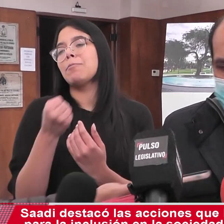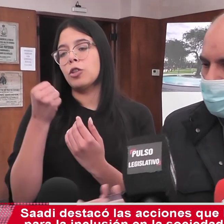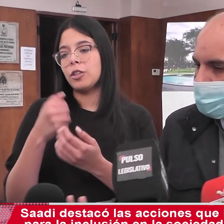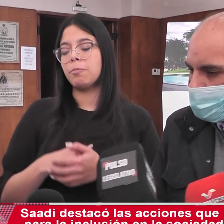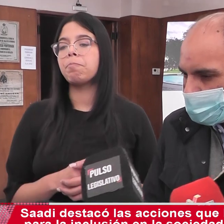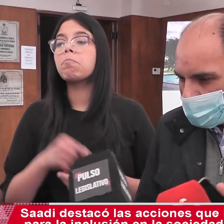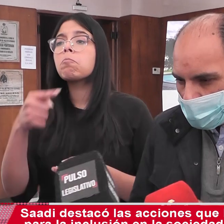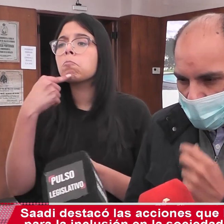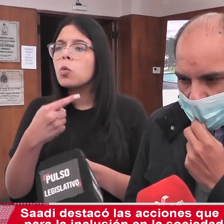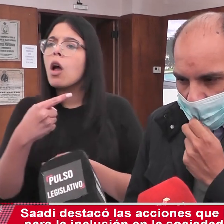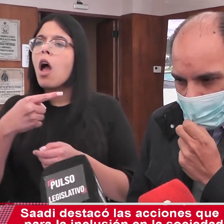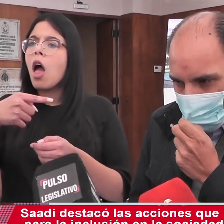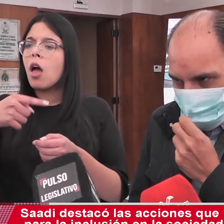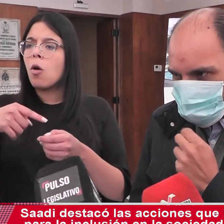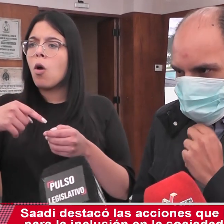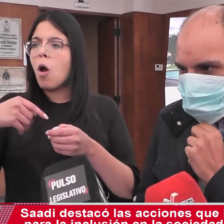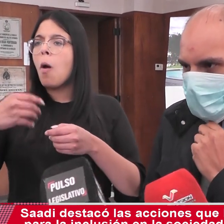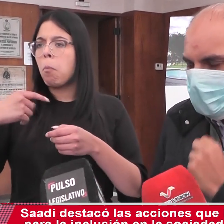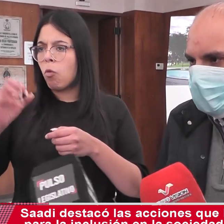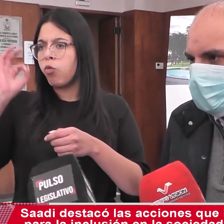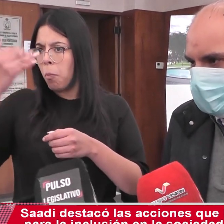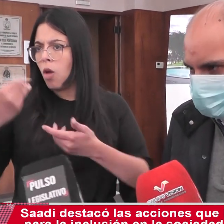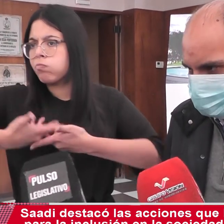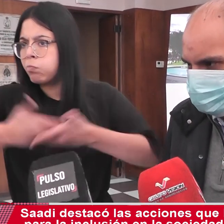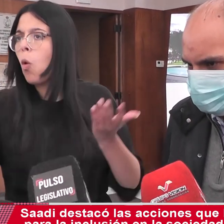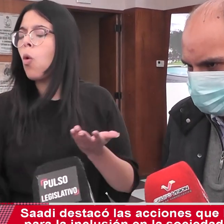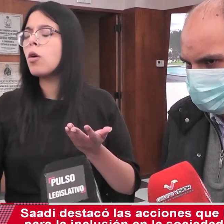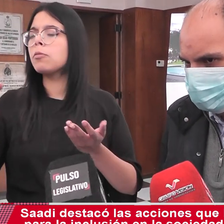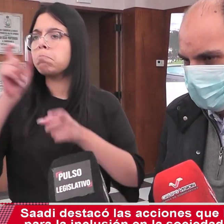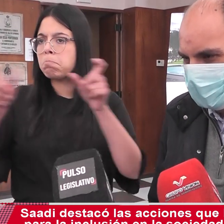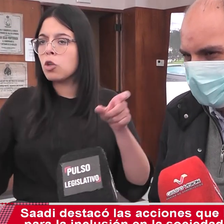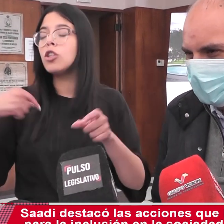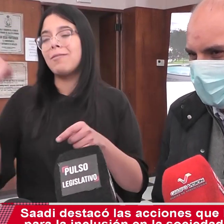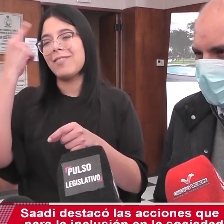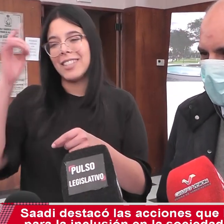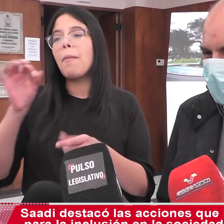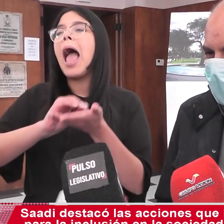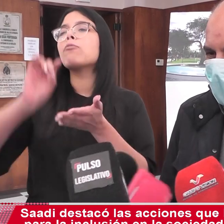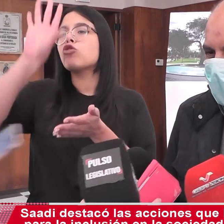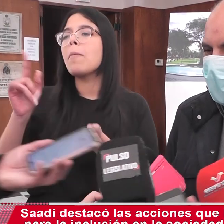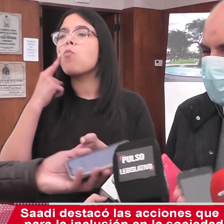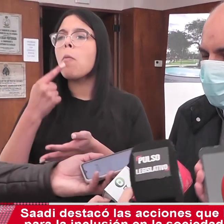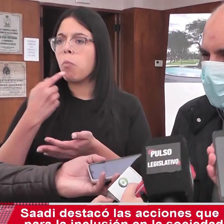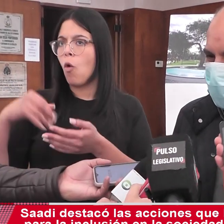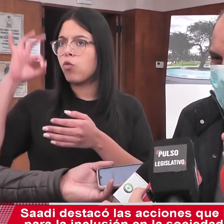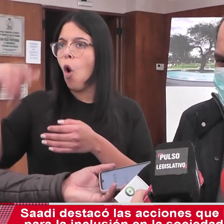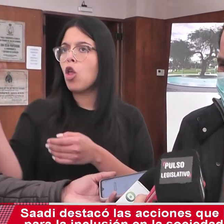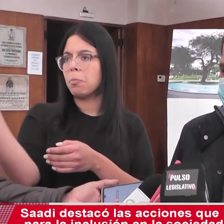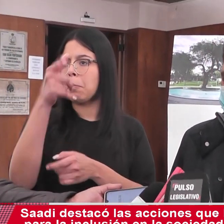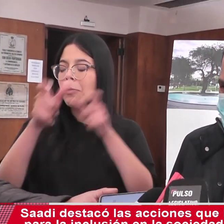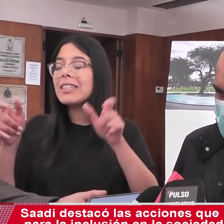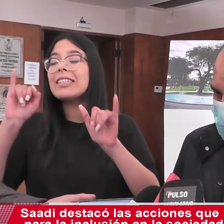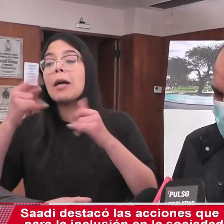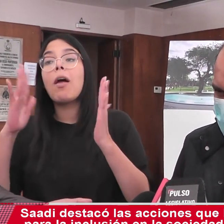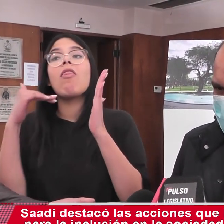sea. ¿Más adelante se va a abrir esto para todo el público? Porque bueno, teniendo en cuenta que hoy es solo para los empleados municipales, ¿no? Sí, nada más